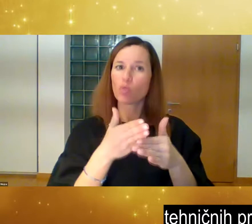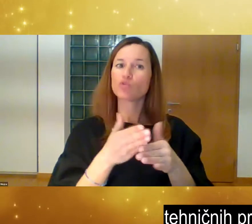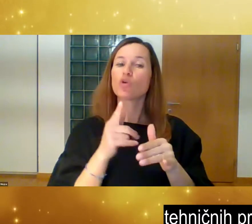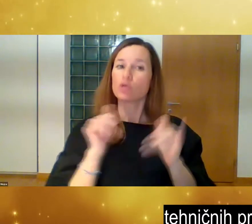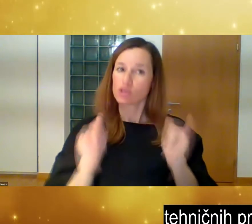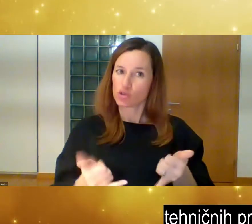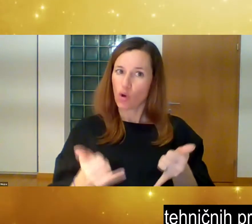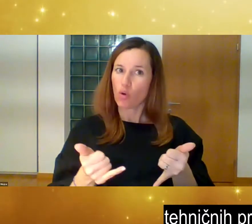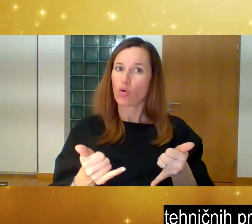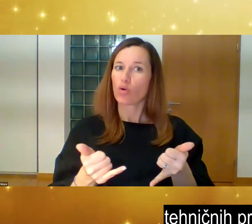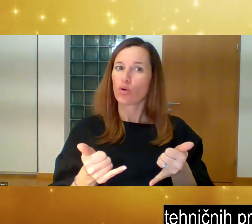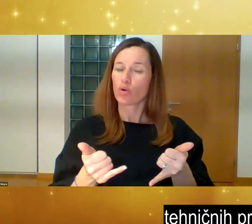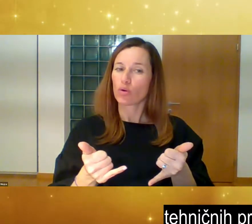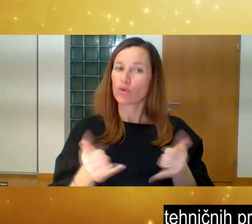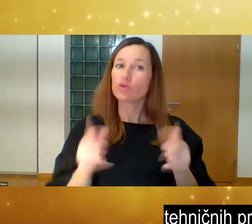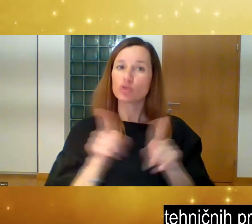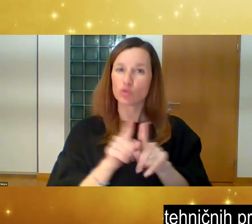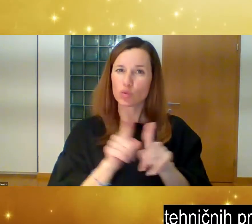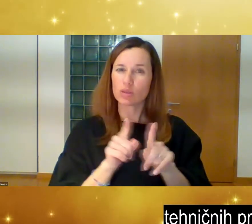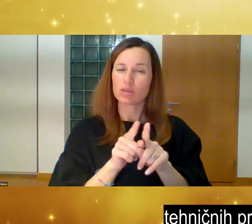seveda tudi gluhi